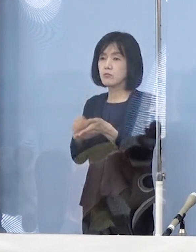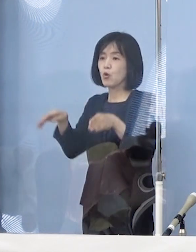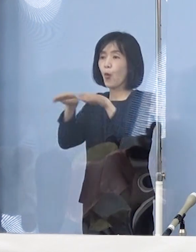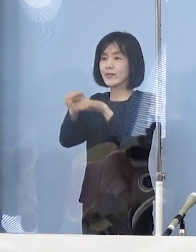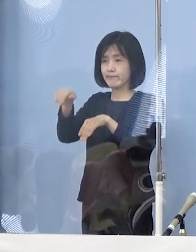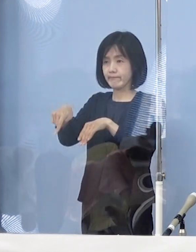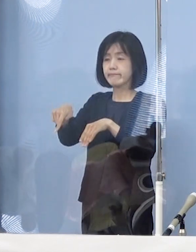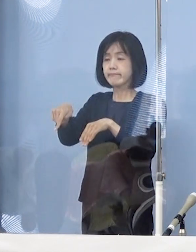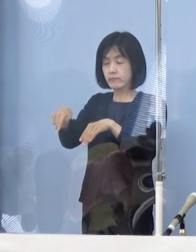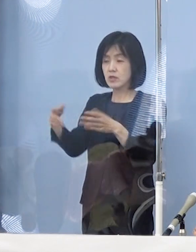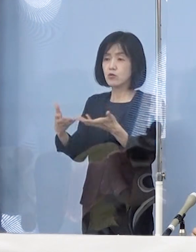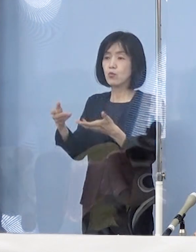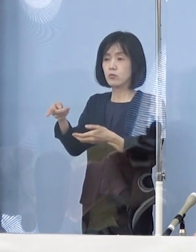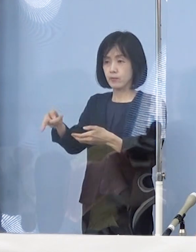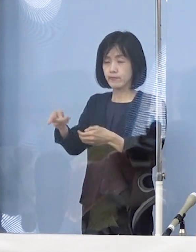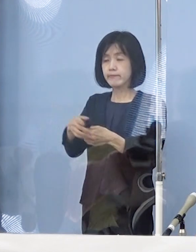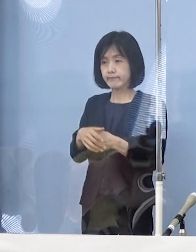病院。